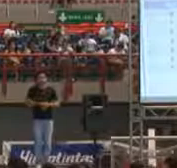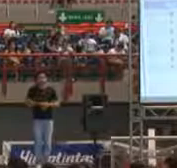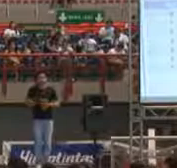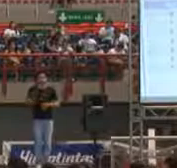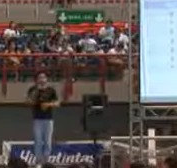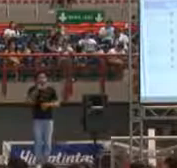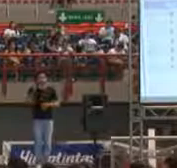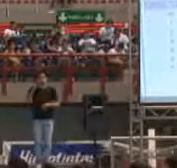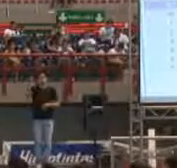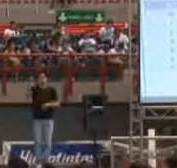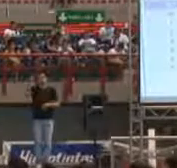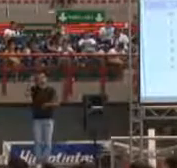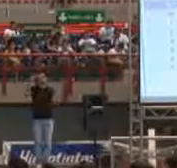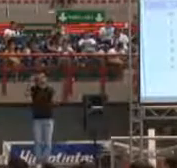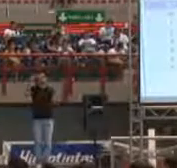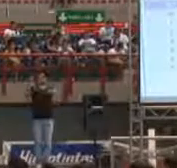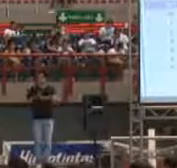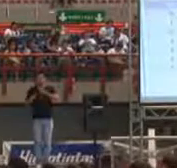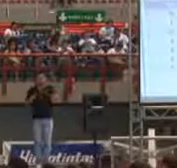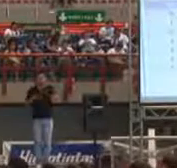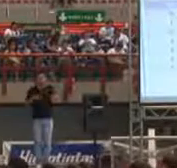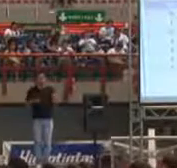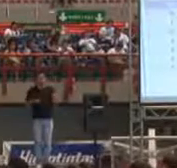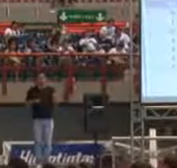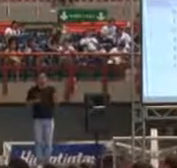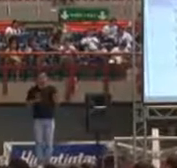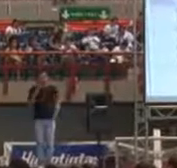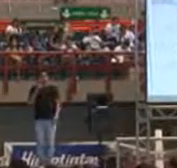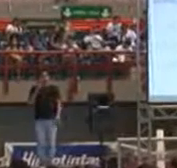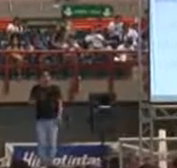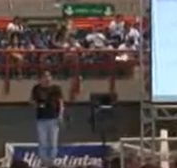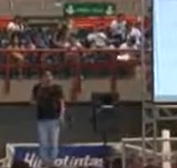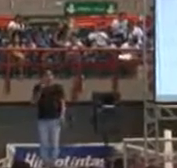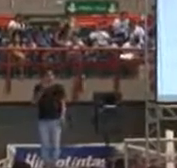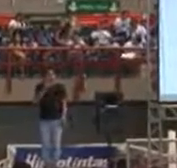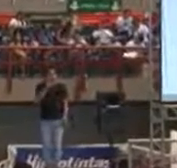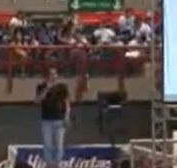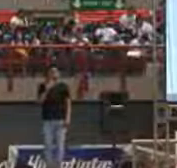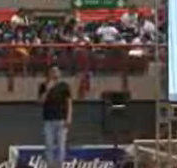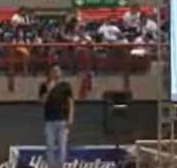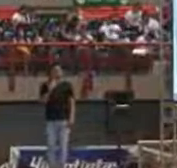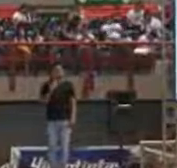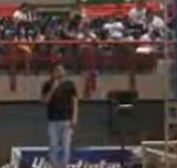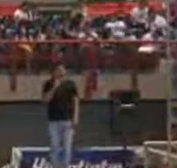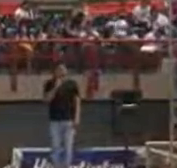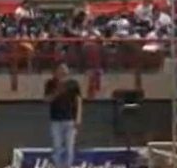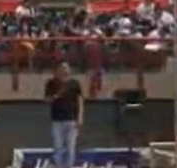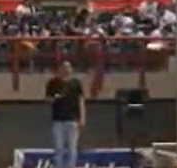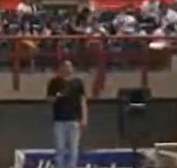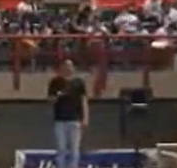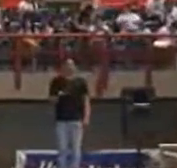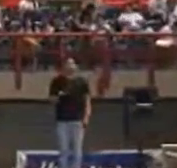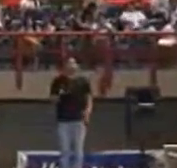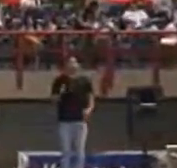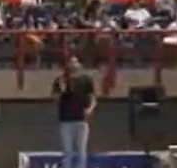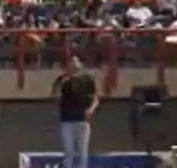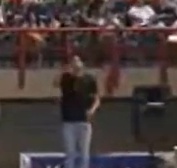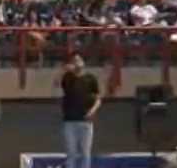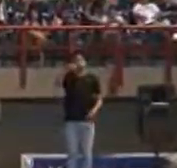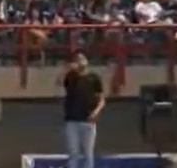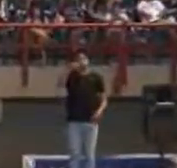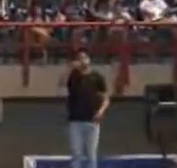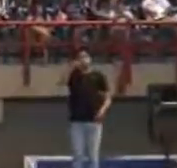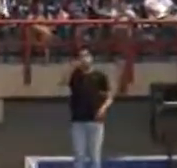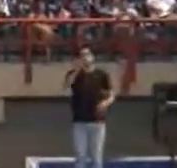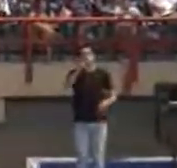Apareceu 5 vezes 0 gols. Vala, professor, só isso, é? Só isso. Moda